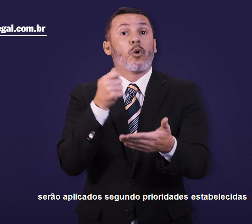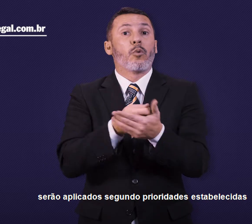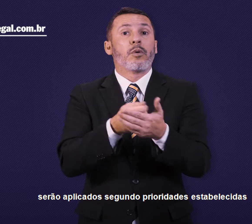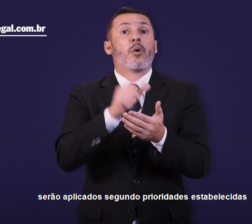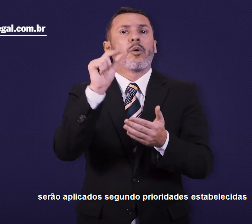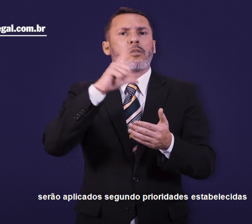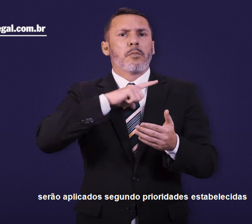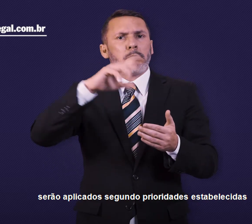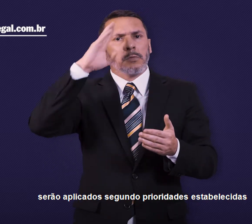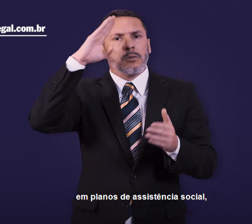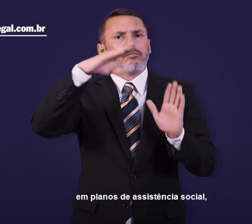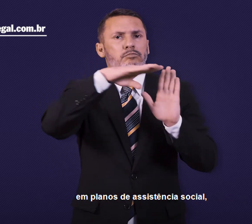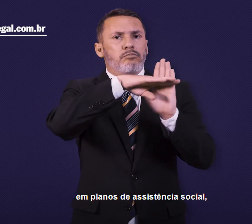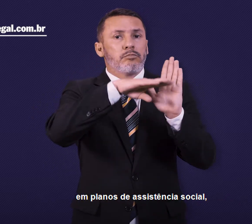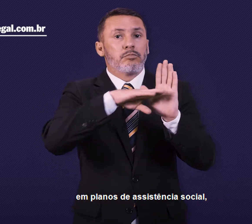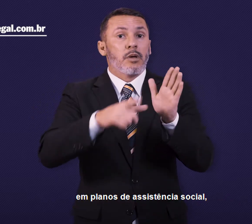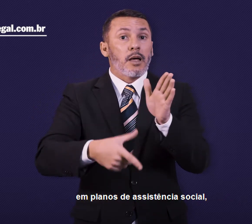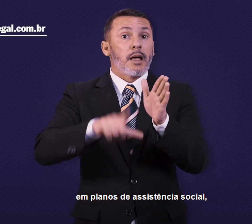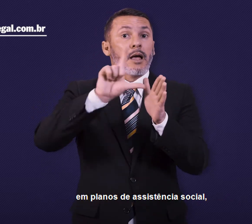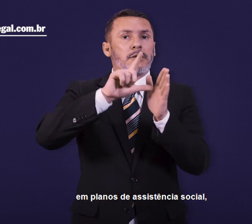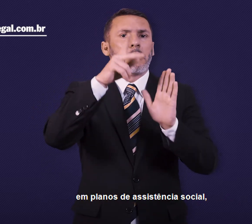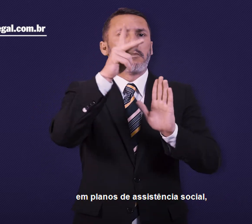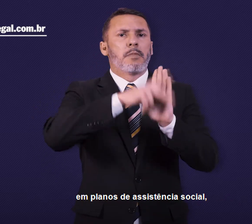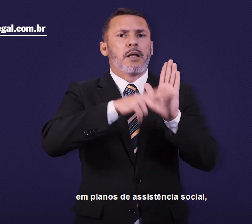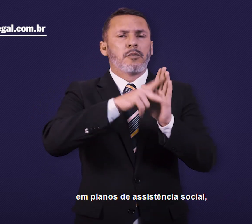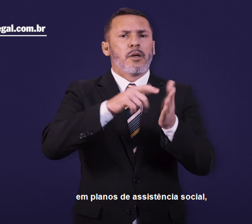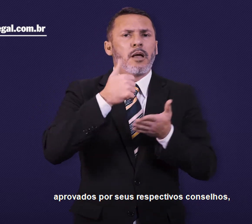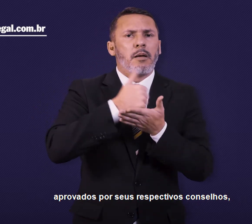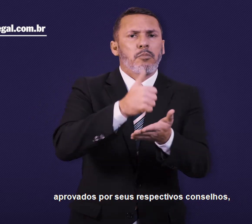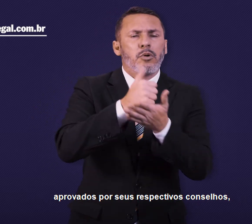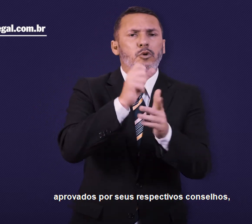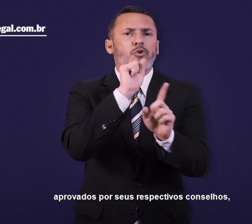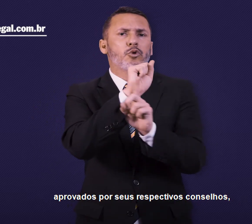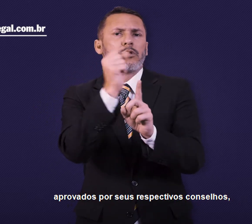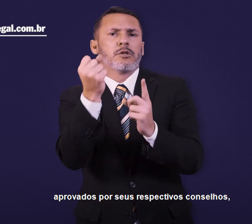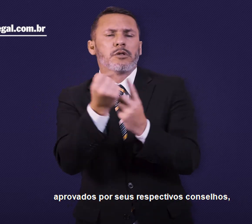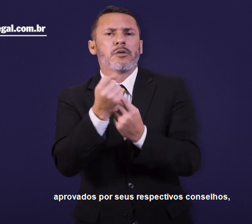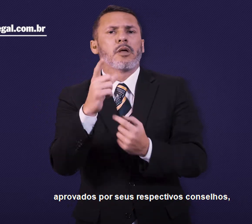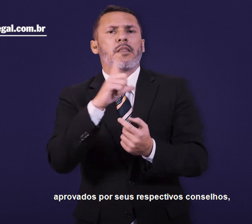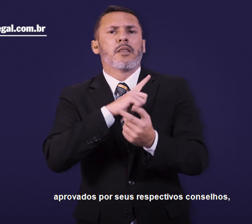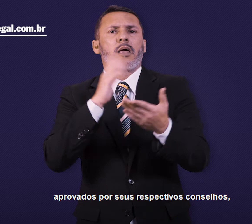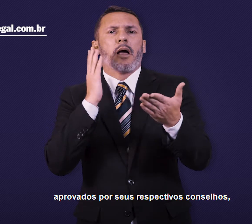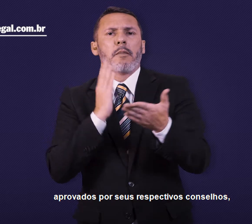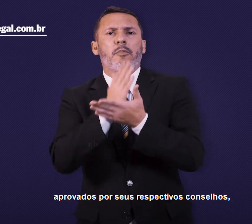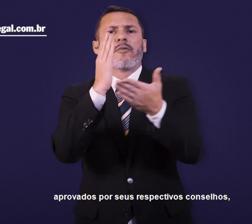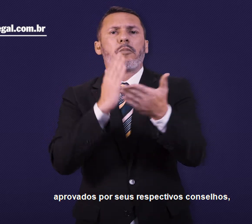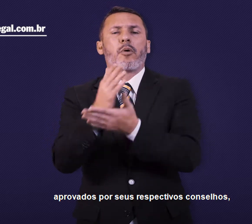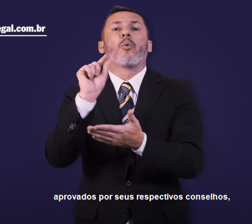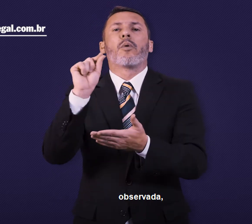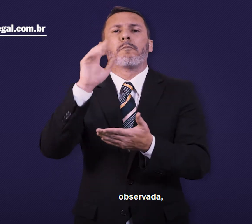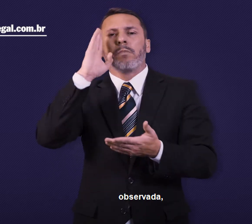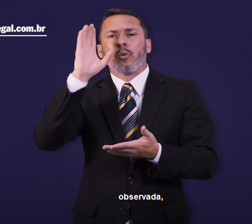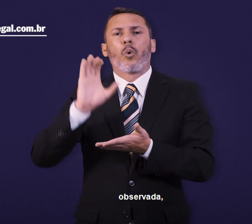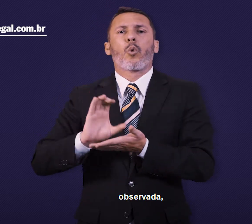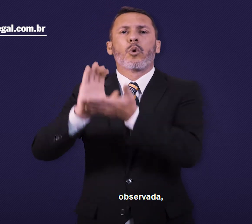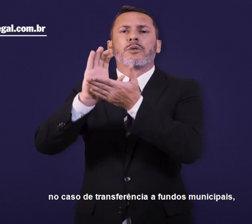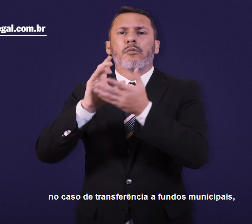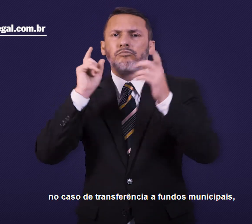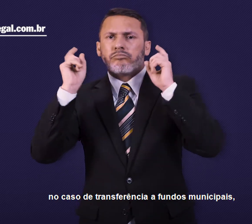prioridades estabelecidas em planos de assistência social aprovados por seus respectivos conselhos, observada, no caso